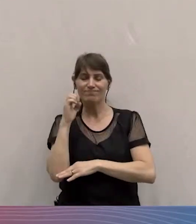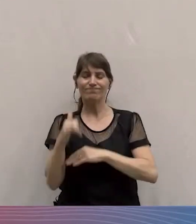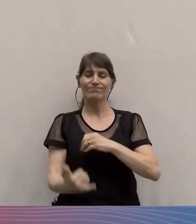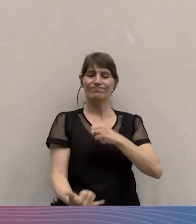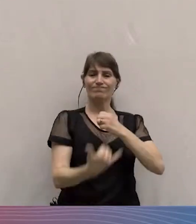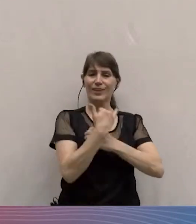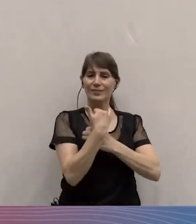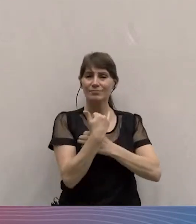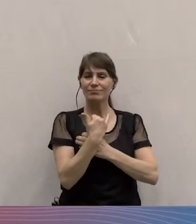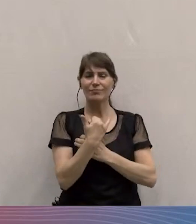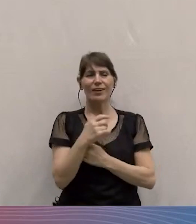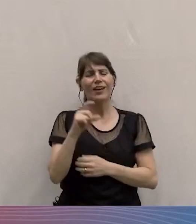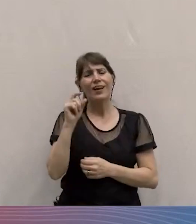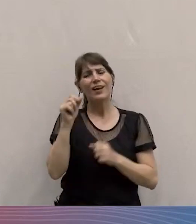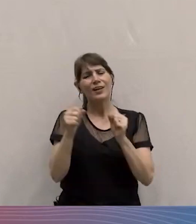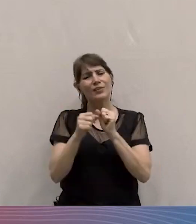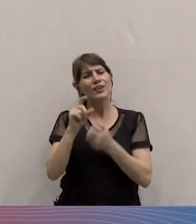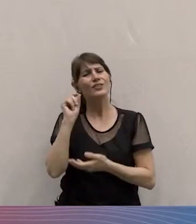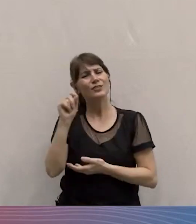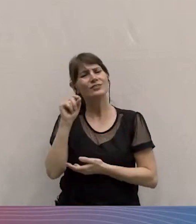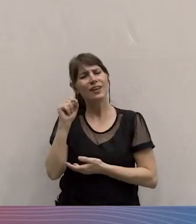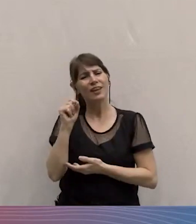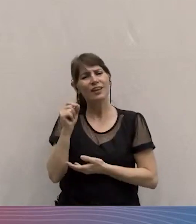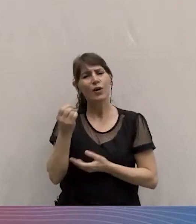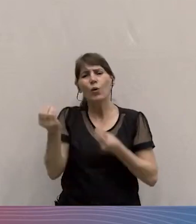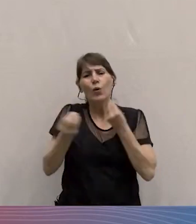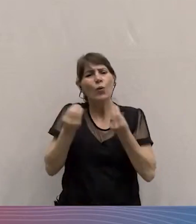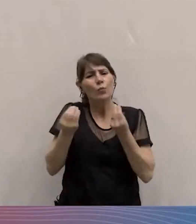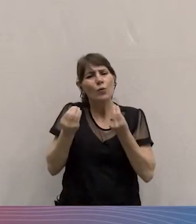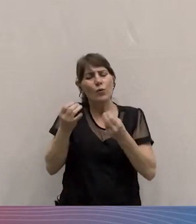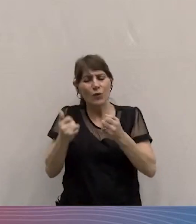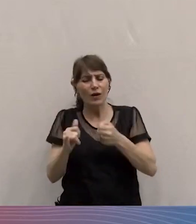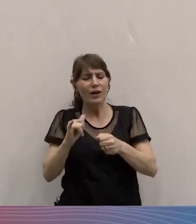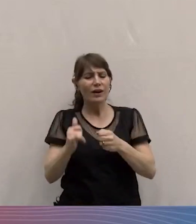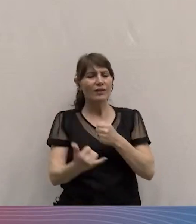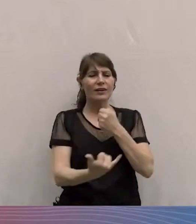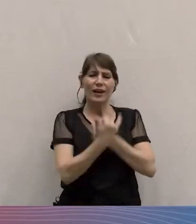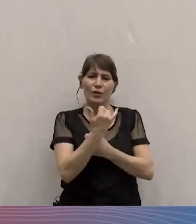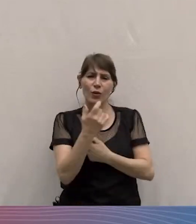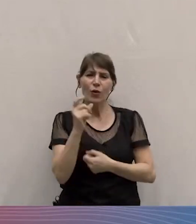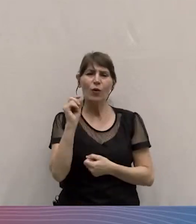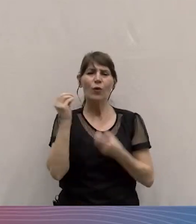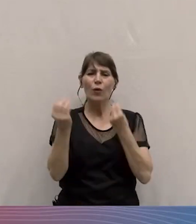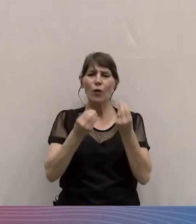E enganou o quê? E com o quê? Enganou